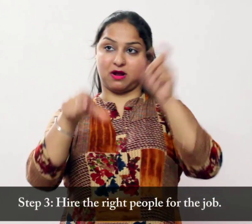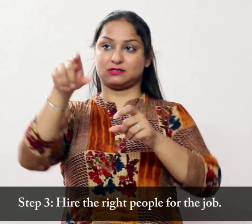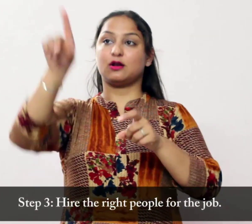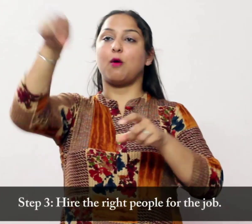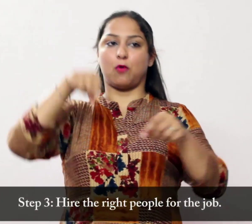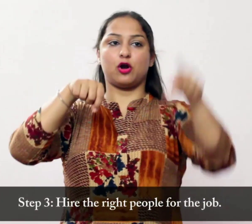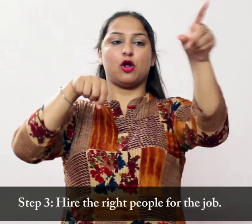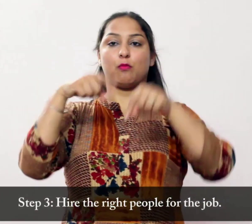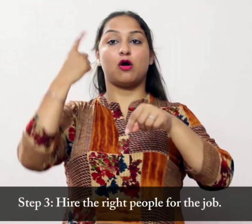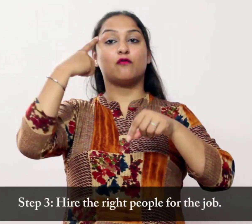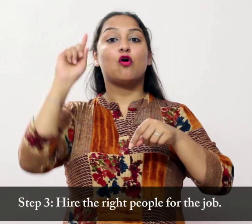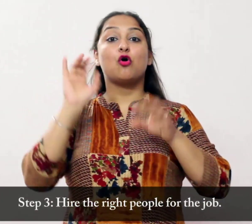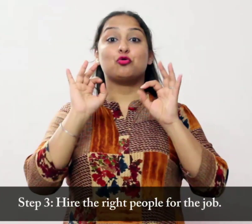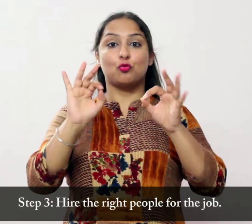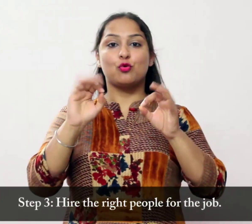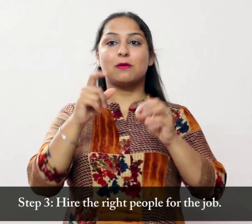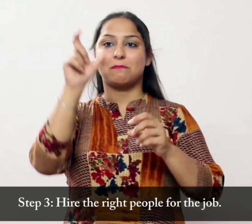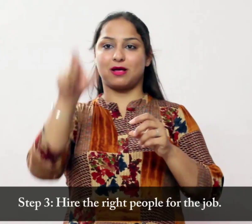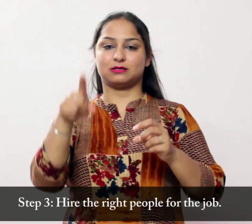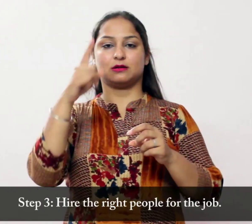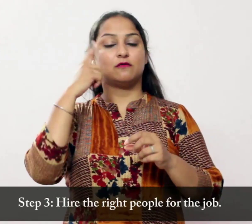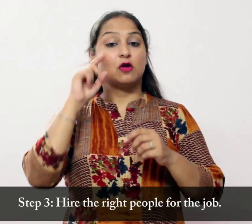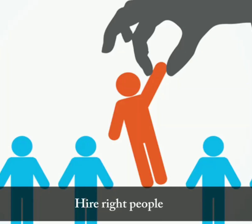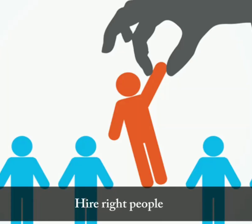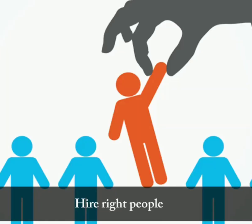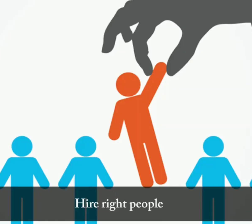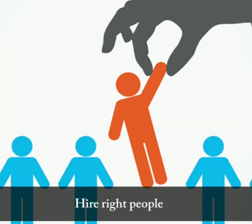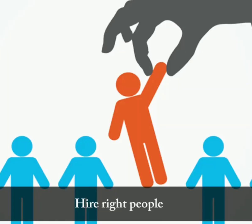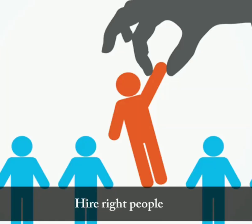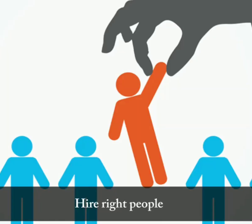चरण 3, नौकरी के लिए सही लोगों को किराए पर लें।